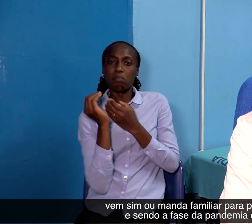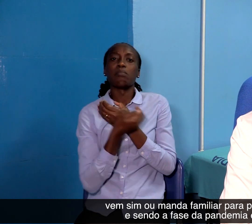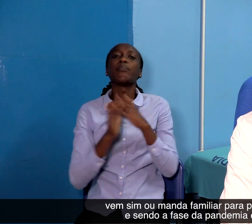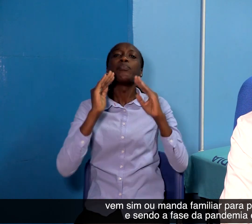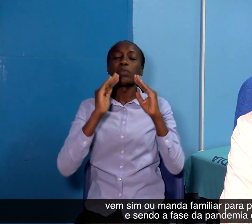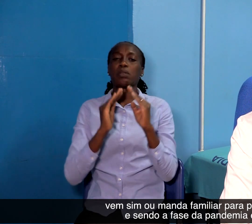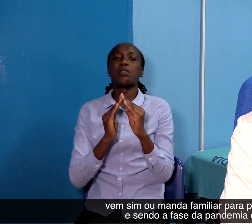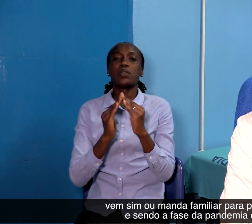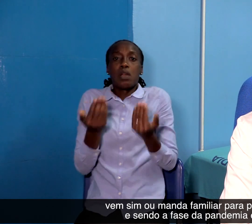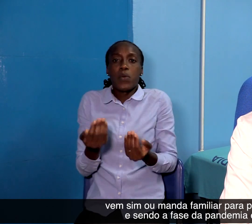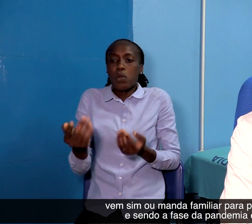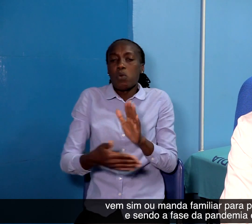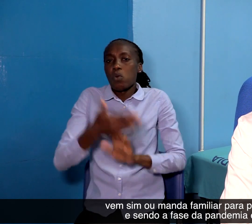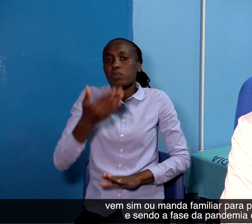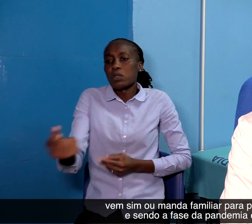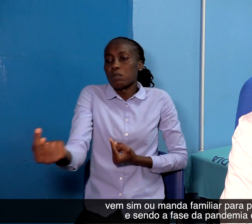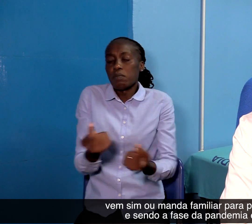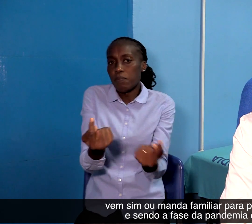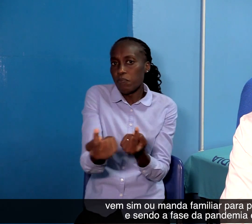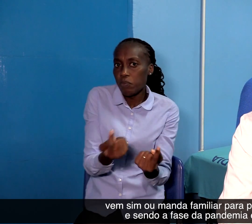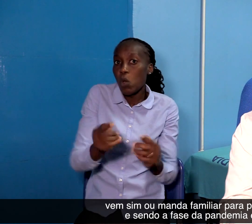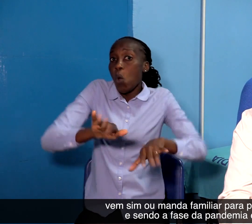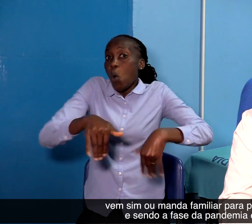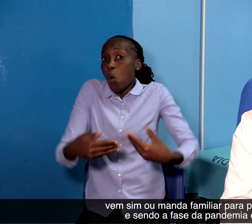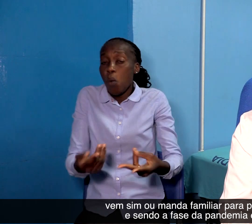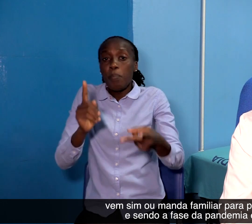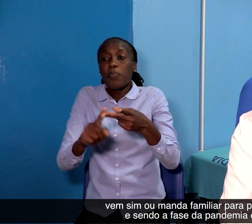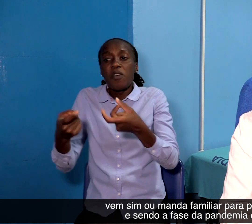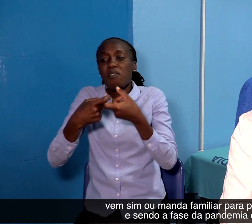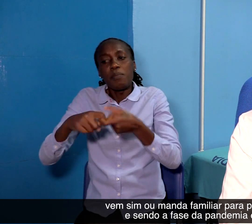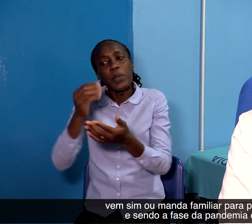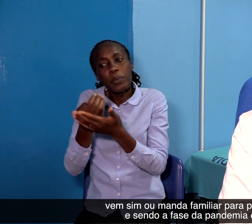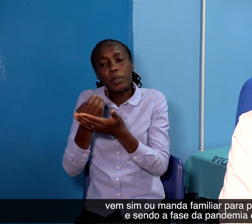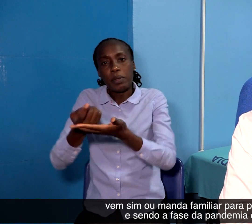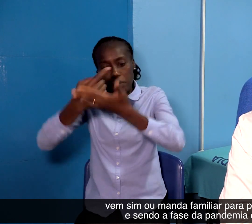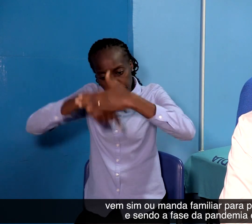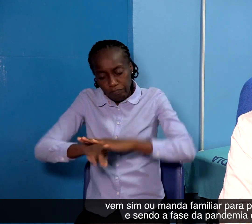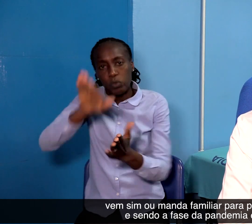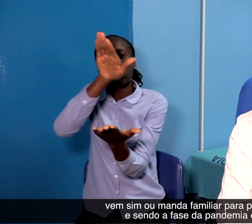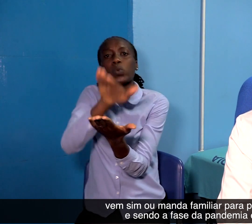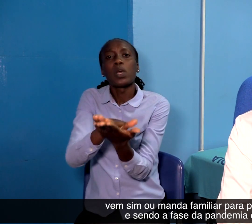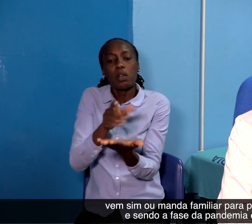sim, mas ou mandam algum familiar para pedir apenas a medicação